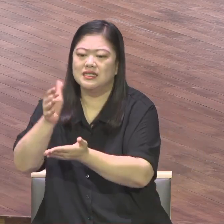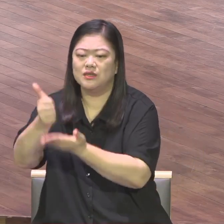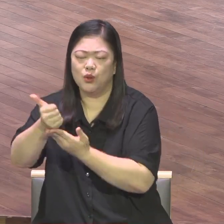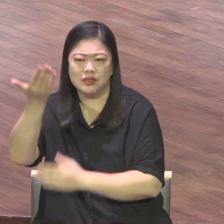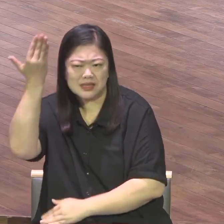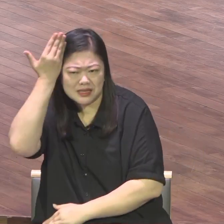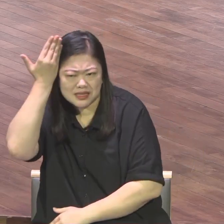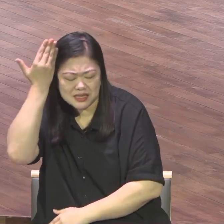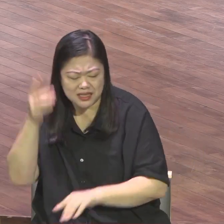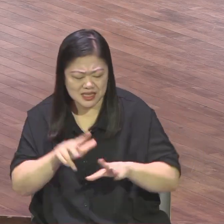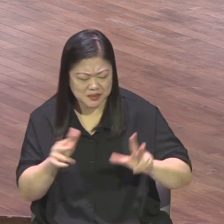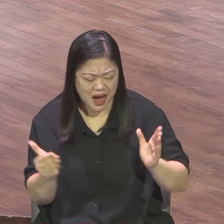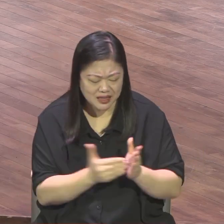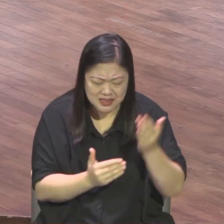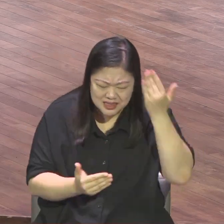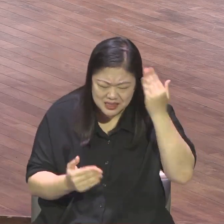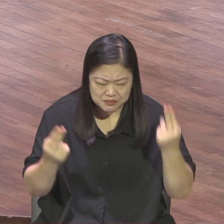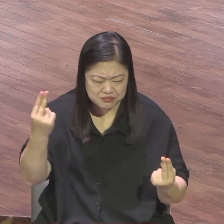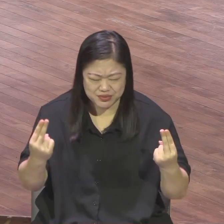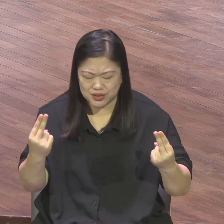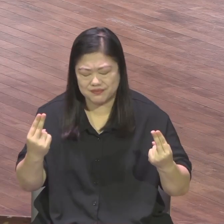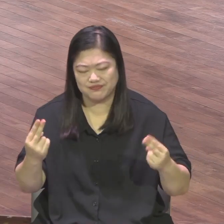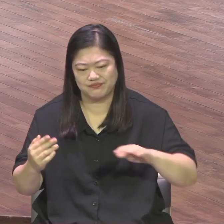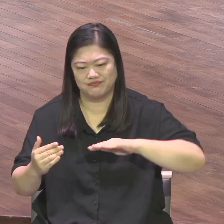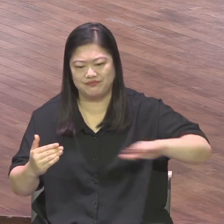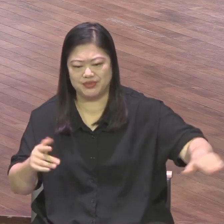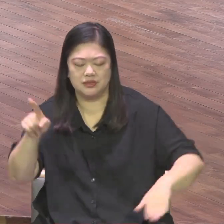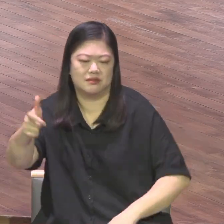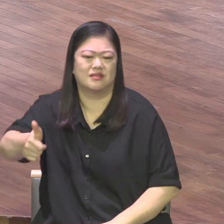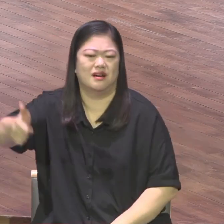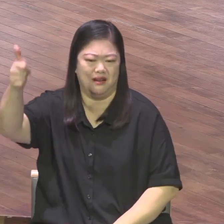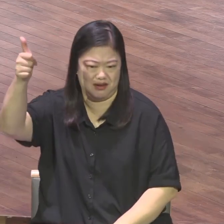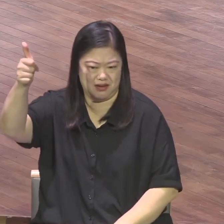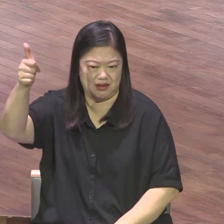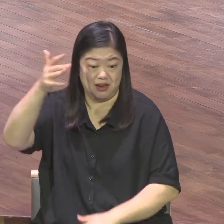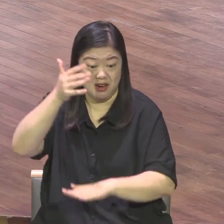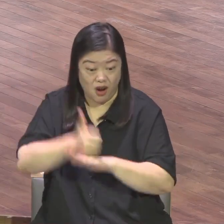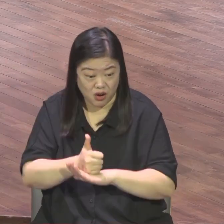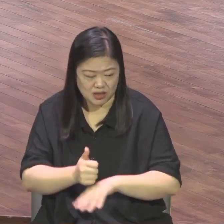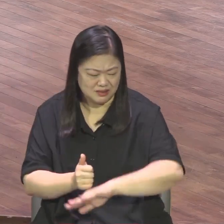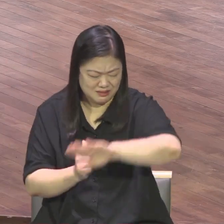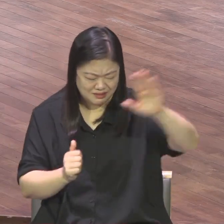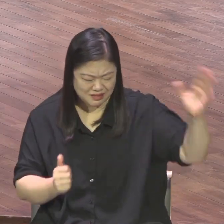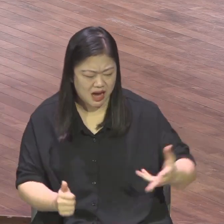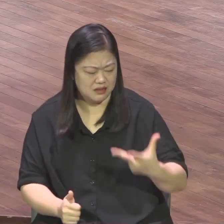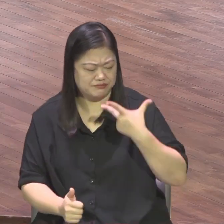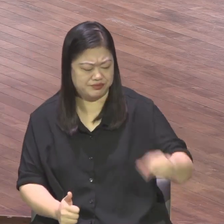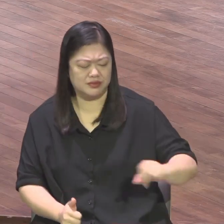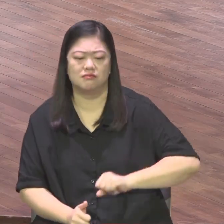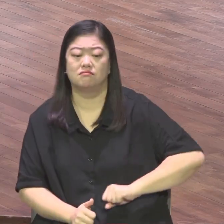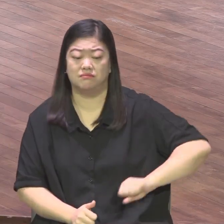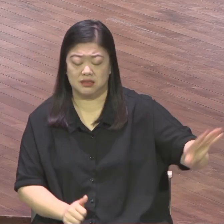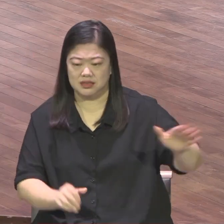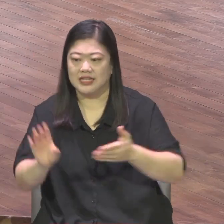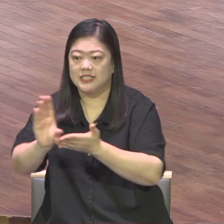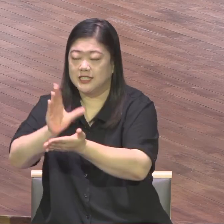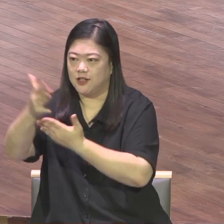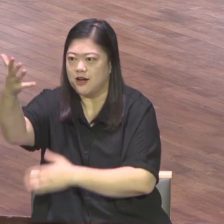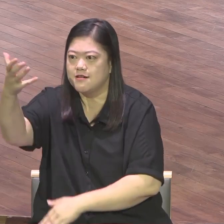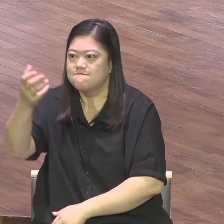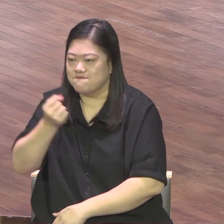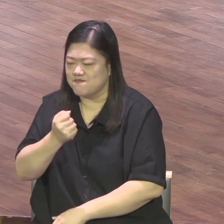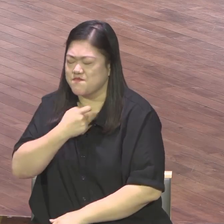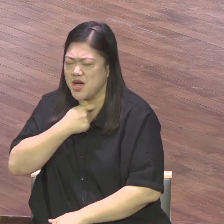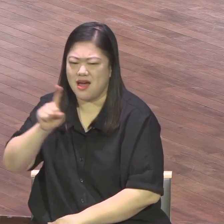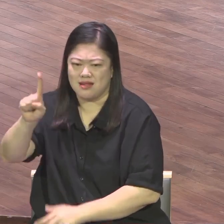지식이 가장 고상하기 때문이라. 내가 그를 위하여 모든 것을 잃어버리고 배설물로 여기면 그리스도를 얻고 발견되게